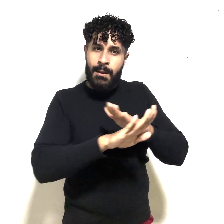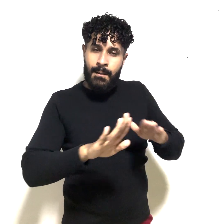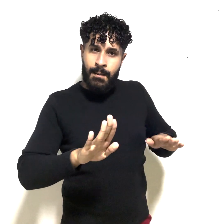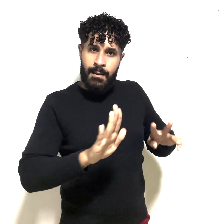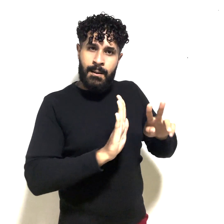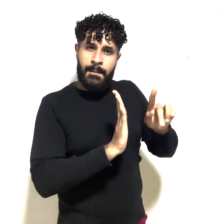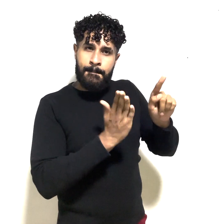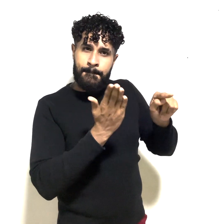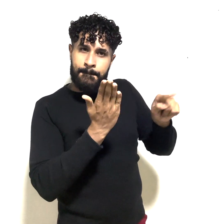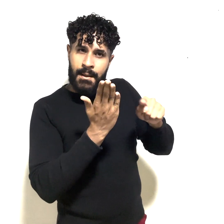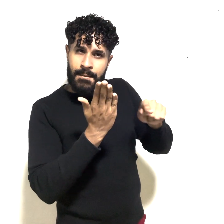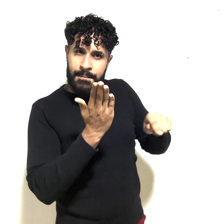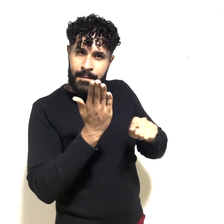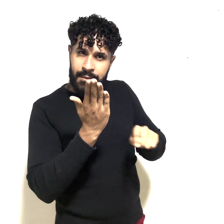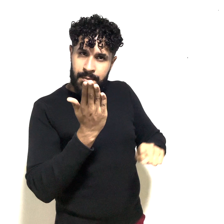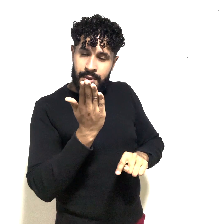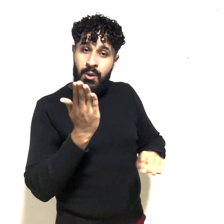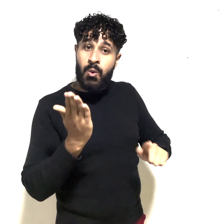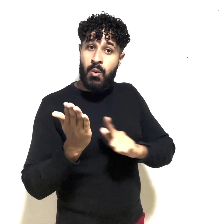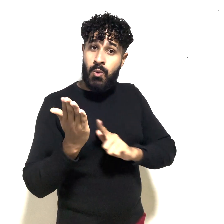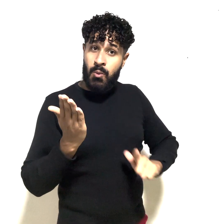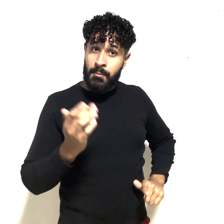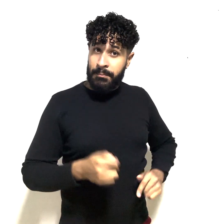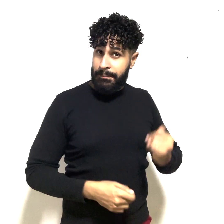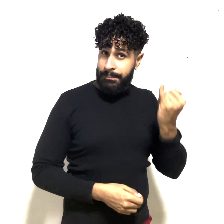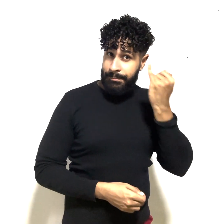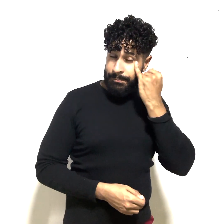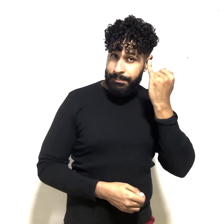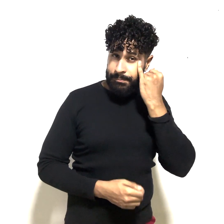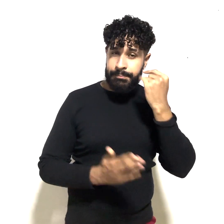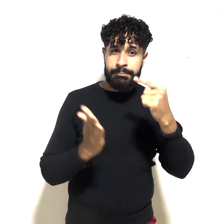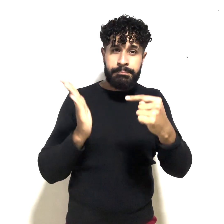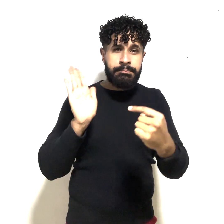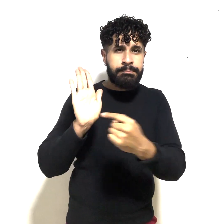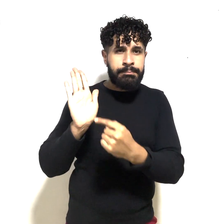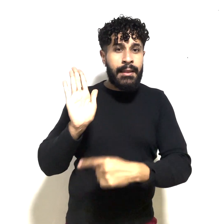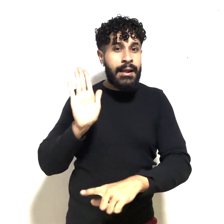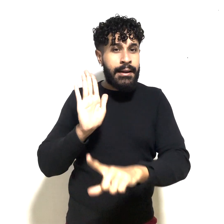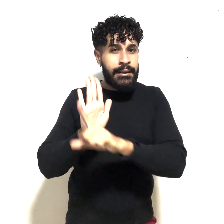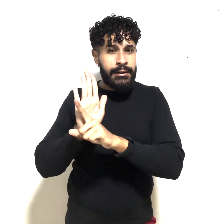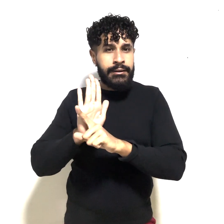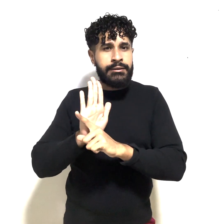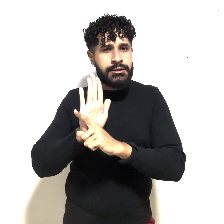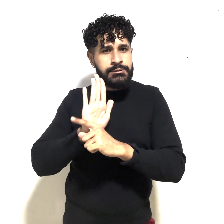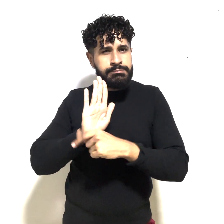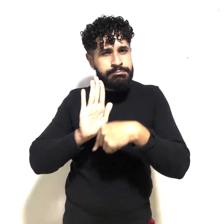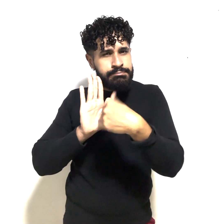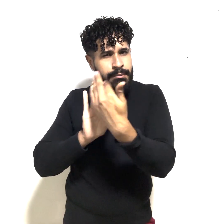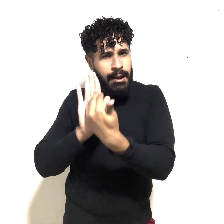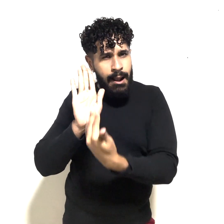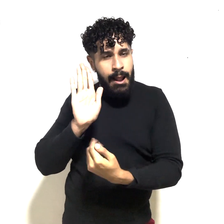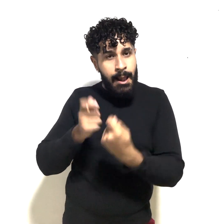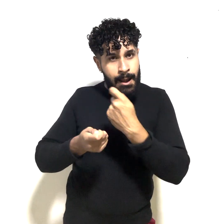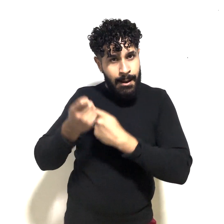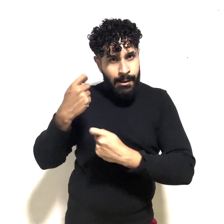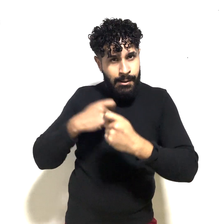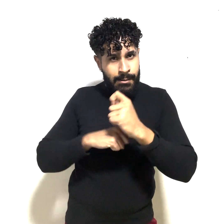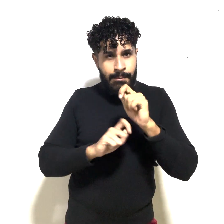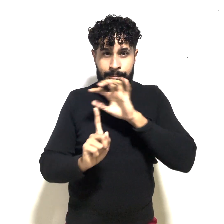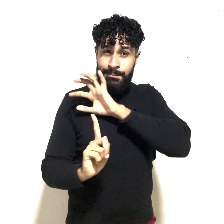vetos do governador Ibanez Rocha à lei de diretrizes orçamentárias que impactam nas